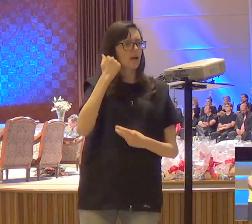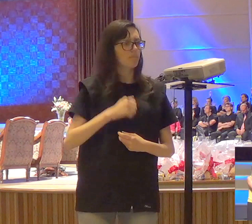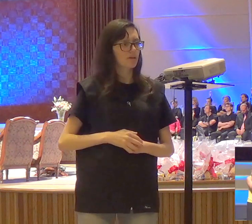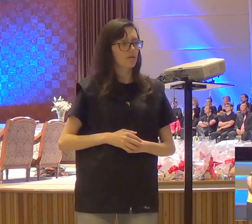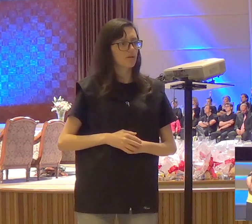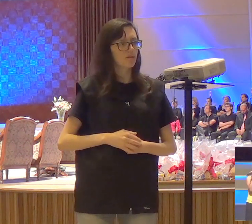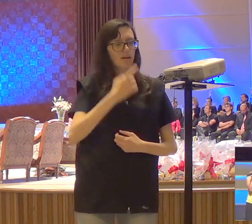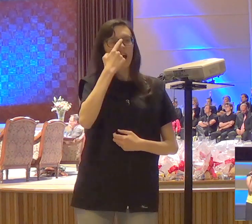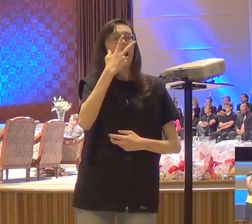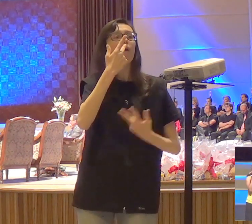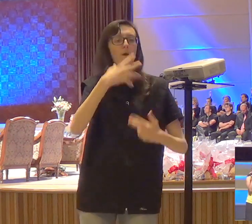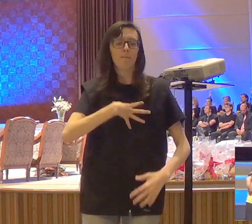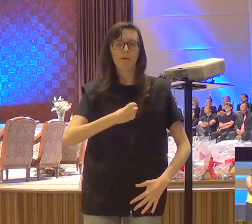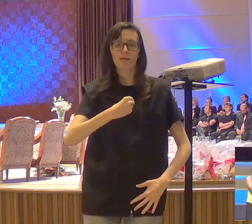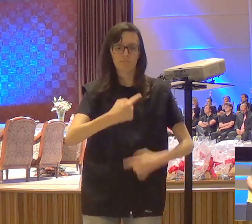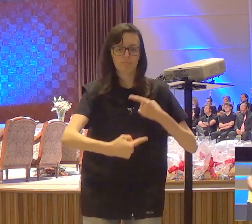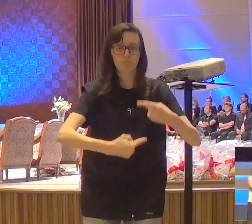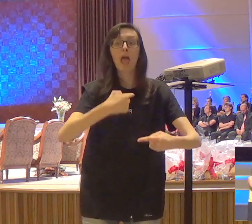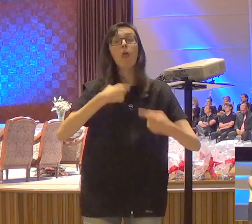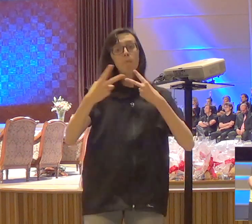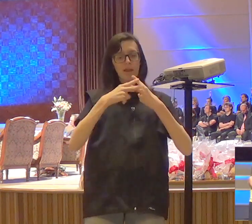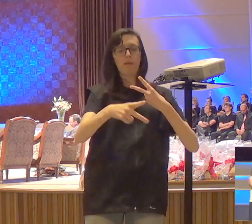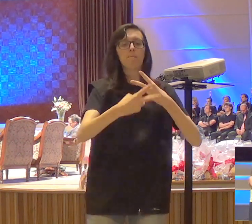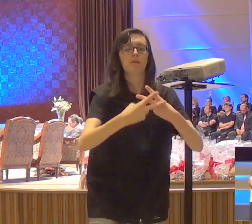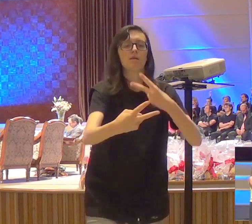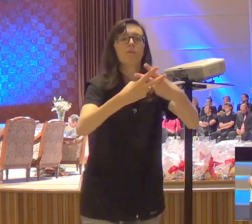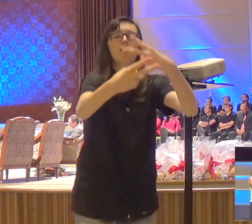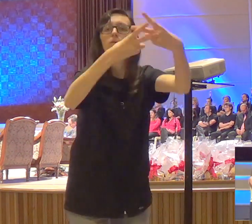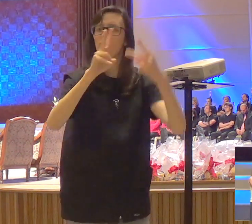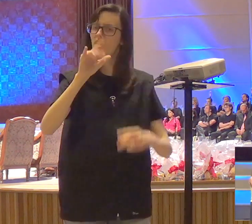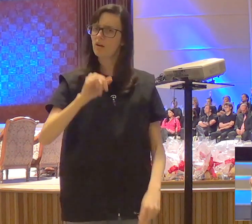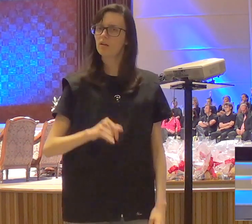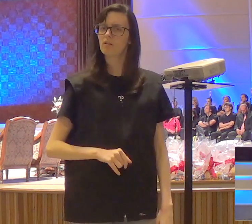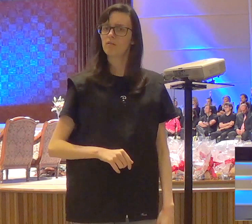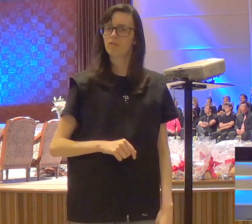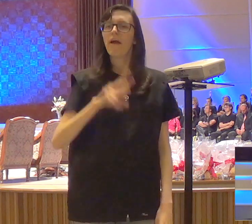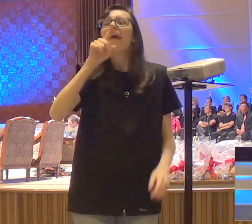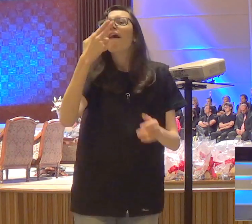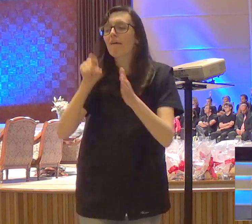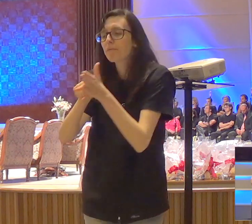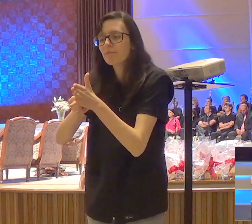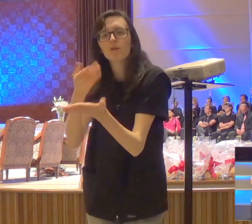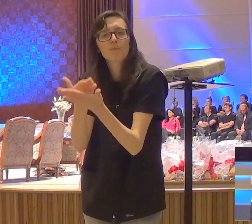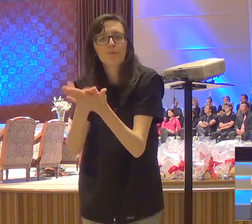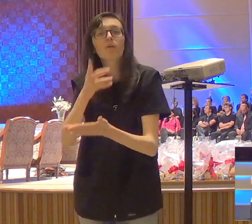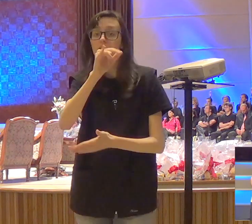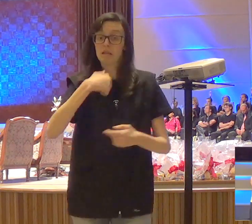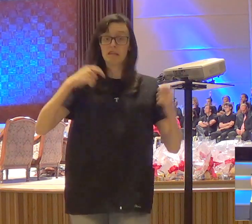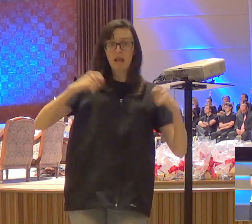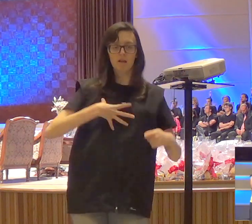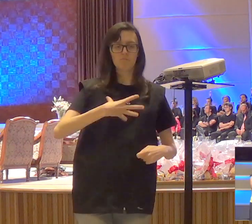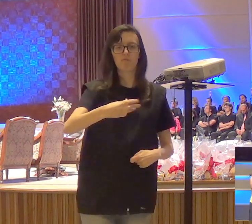se fosse um legado, não é mesmo? So, what do you think of people who go to prison? E o que você pensa